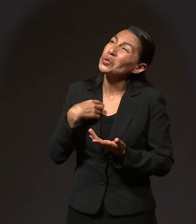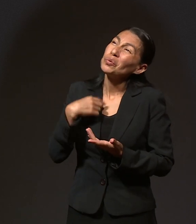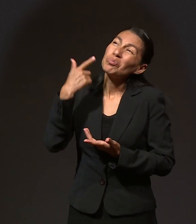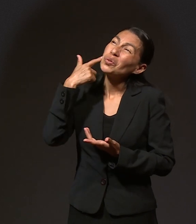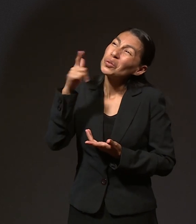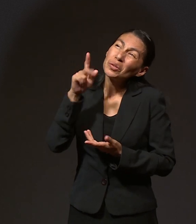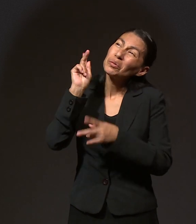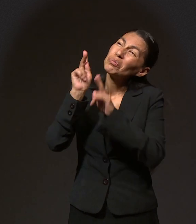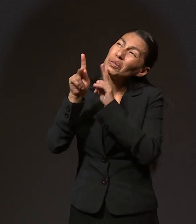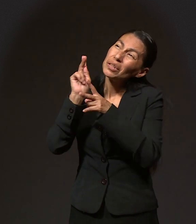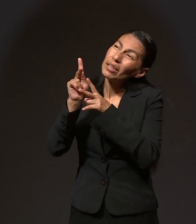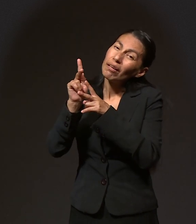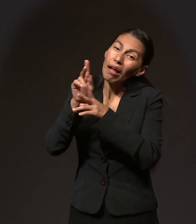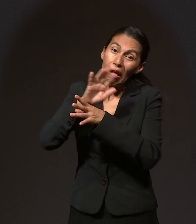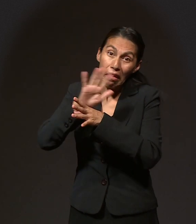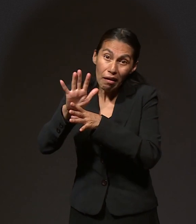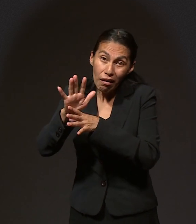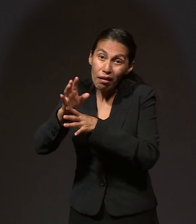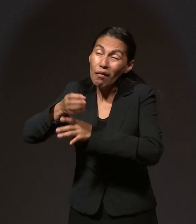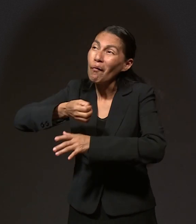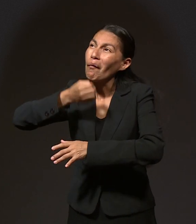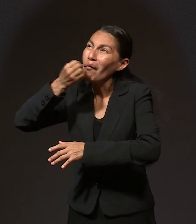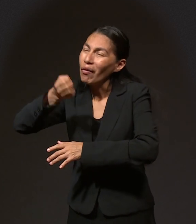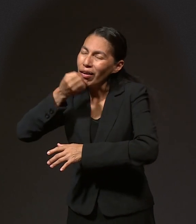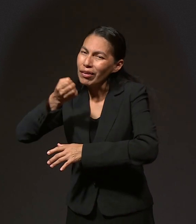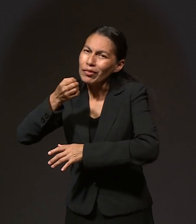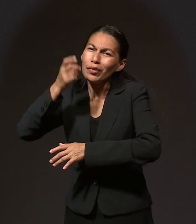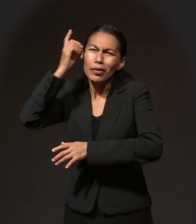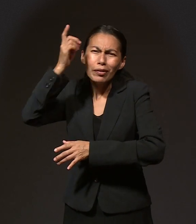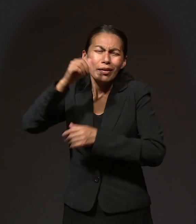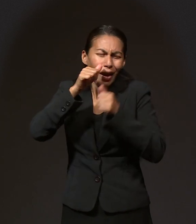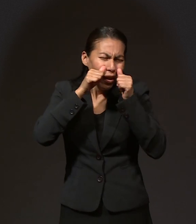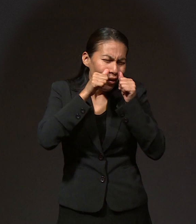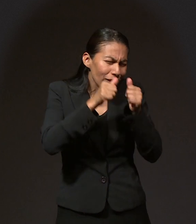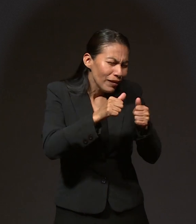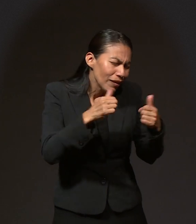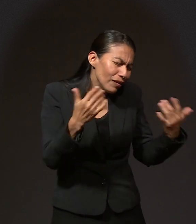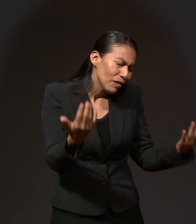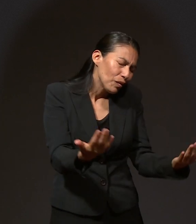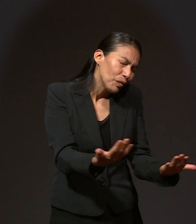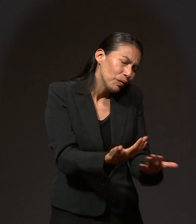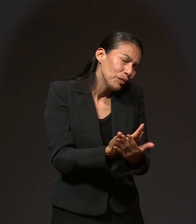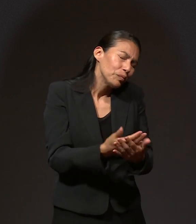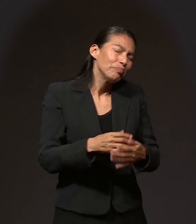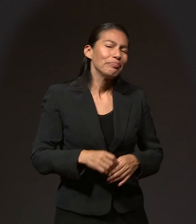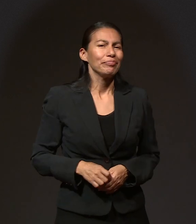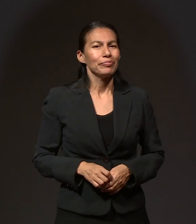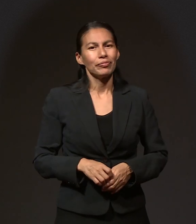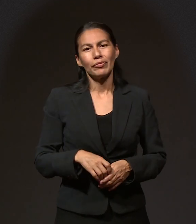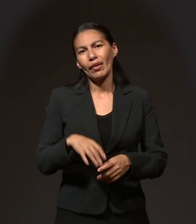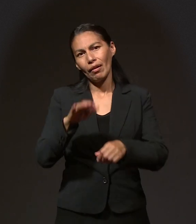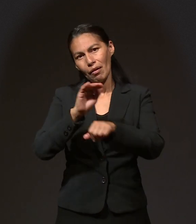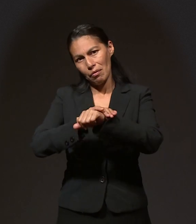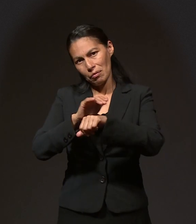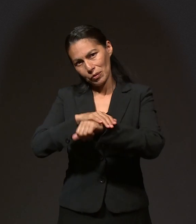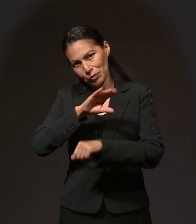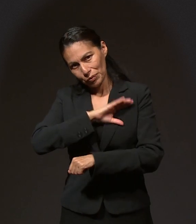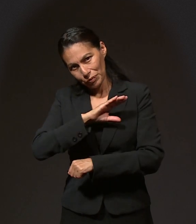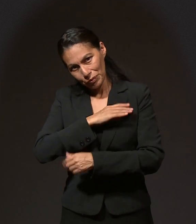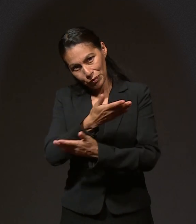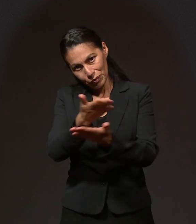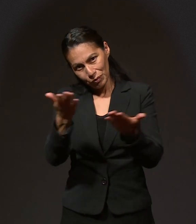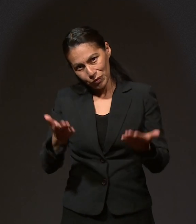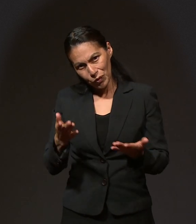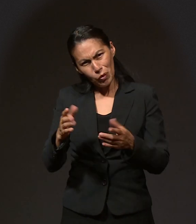hablando con Dios y Dios escucha amén amén queridos amigos vamos a unirnos en oración